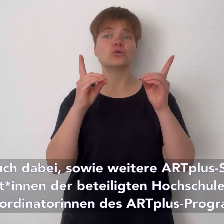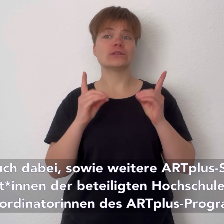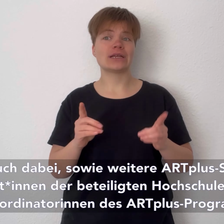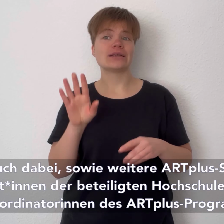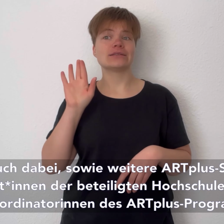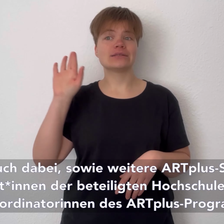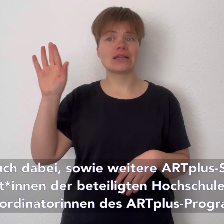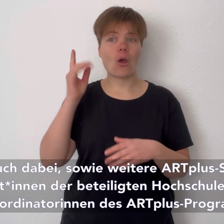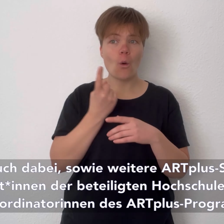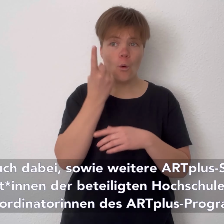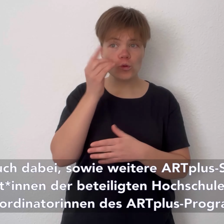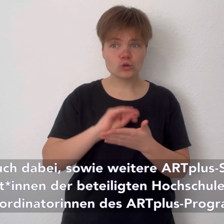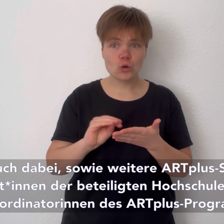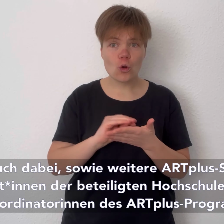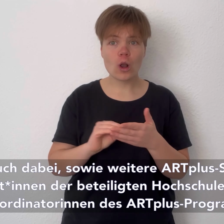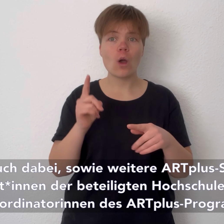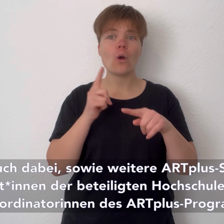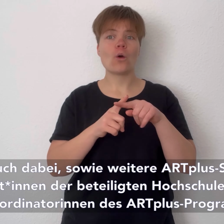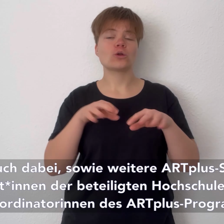KoordinatorInnen des ArtPlus-Programms.